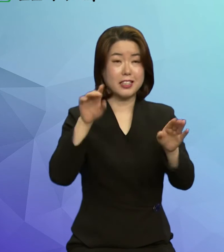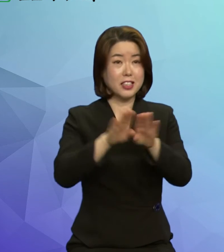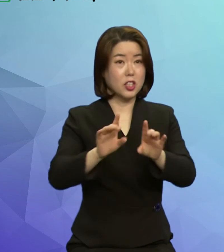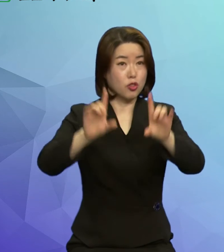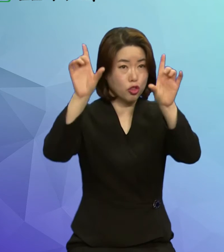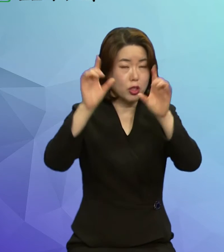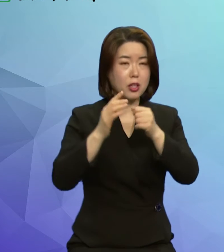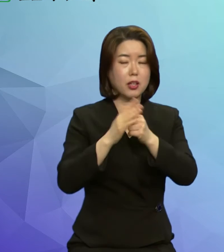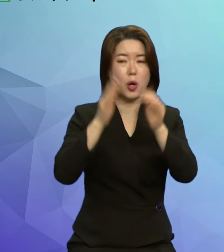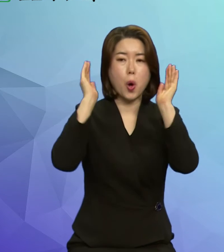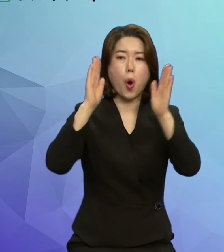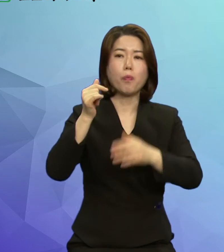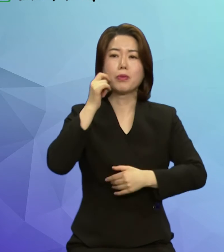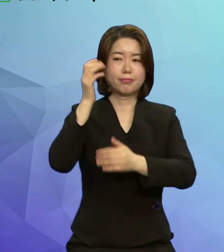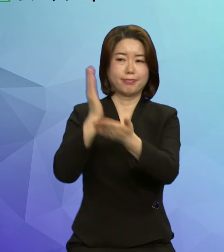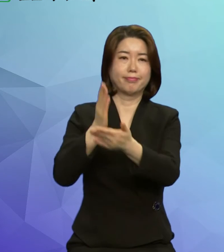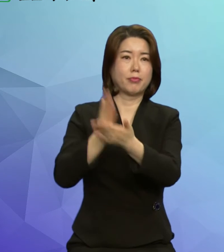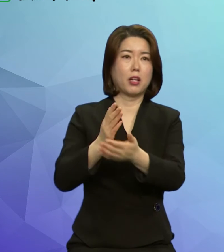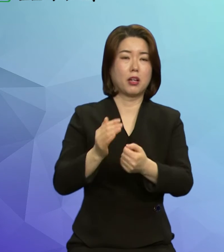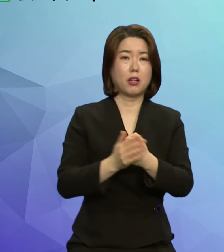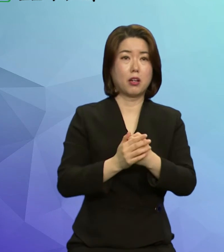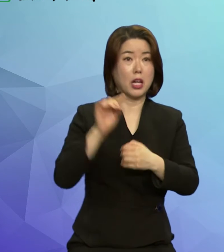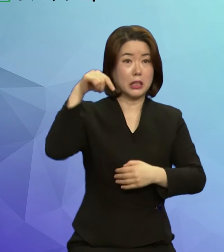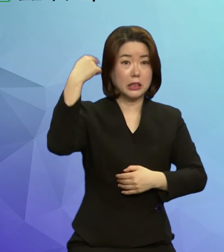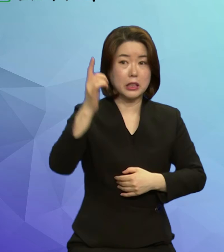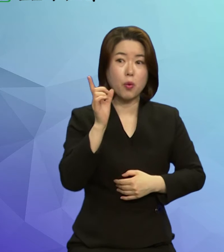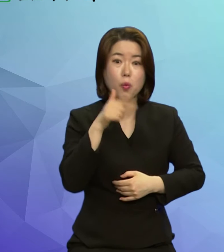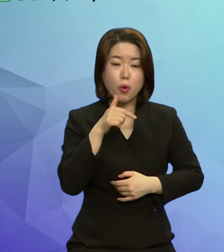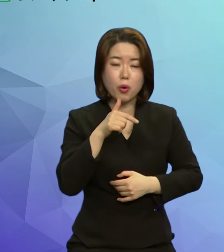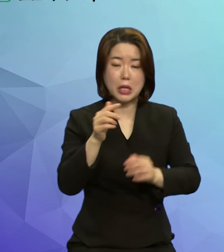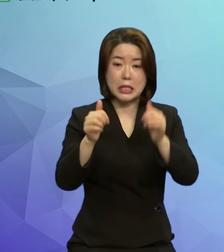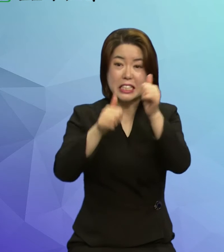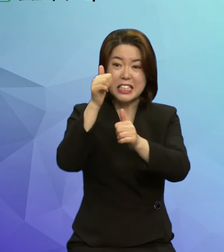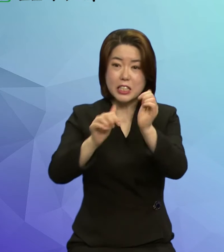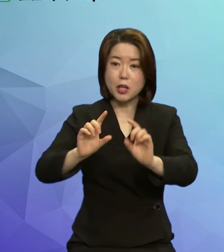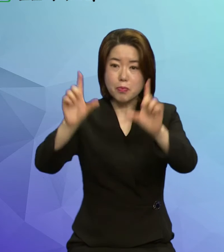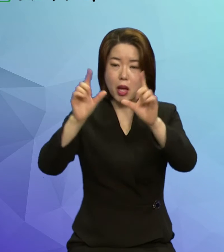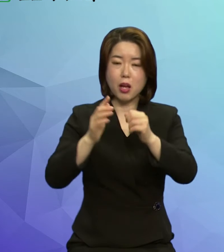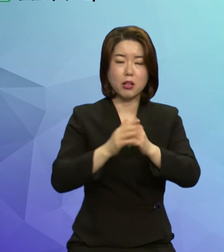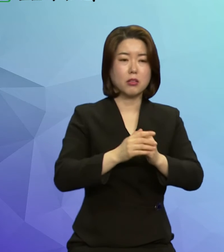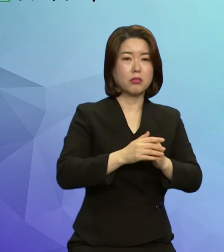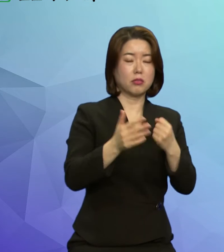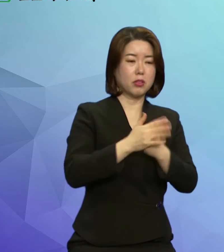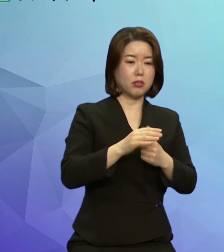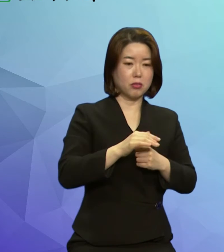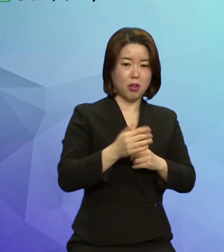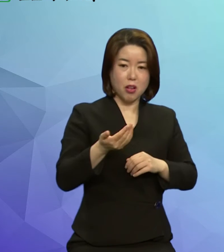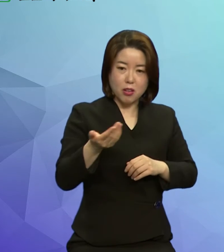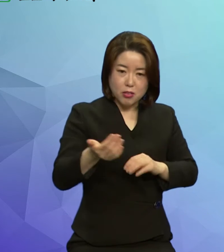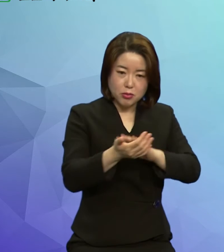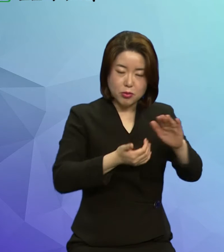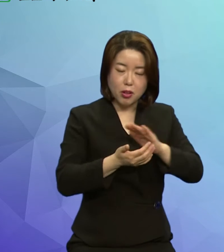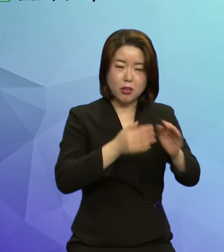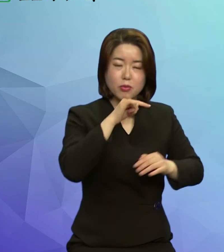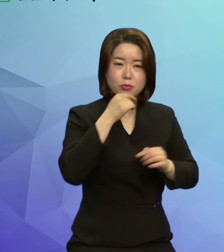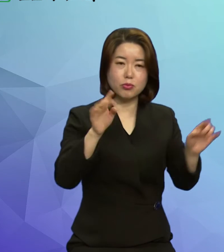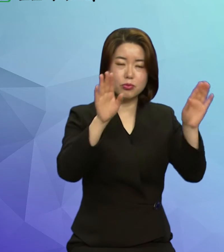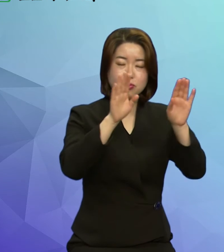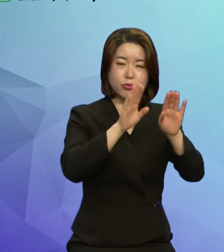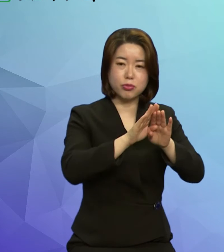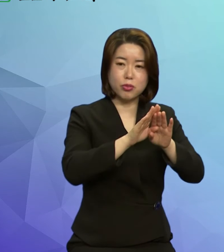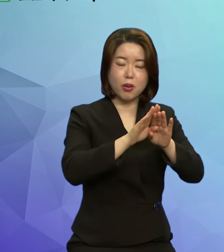했습니다. 월요일이 시험인데도 절대로 주일에는 공부하면 안 된다. 그래서 주일에 공부를